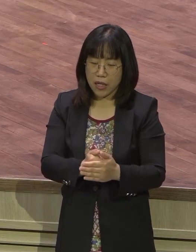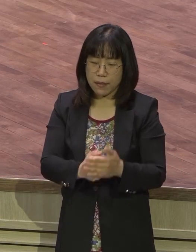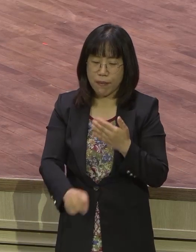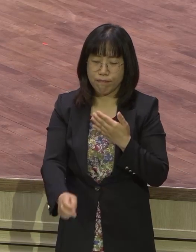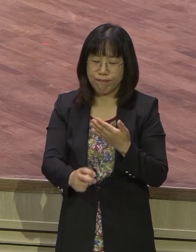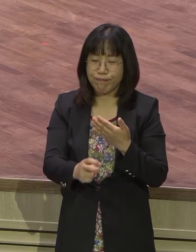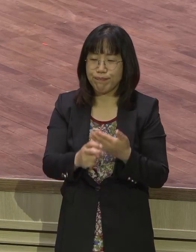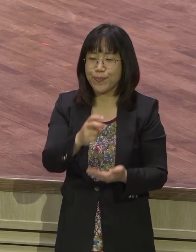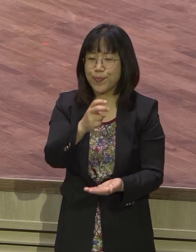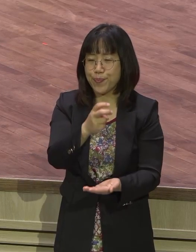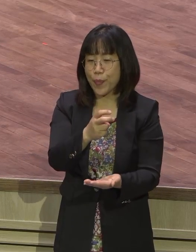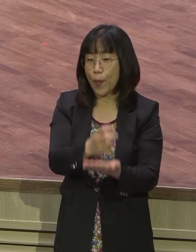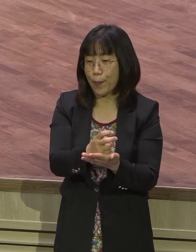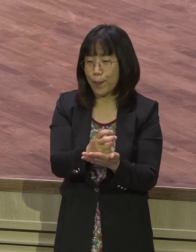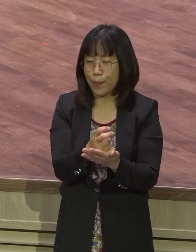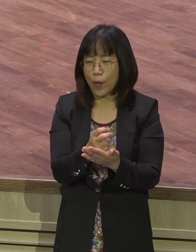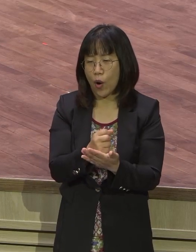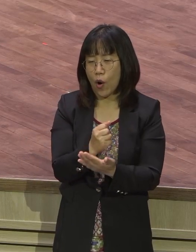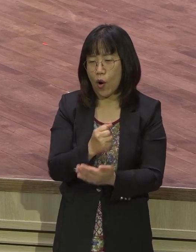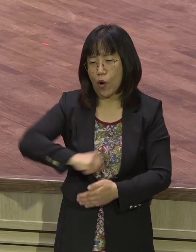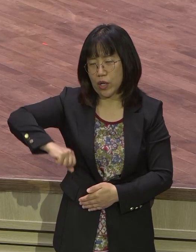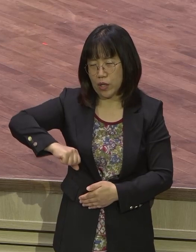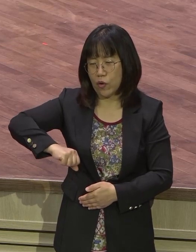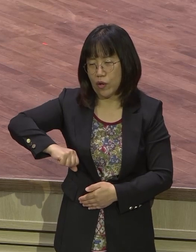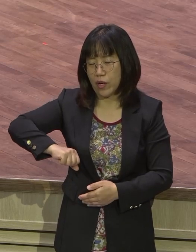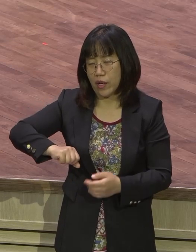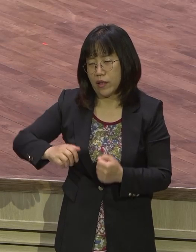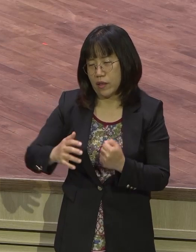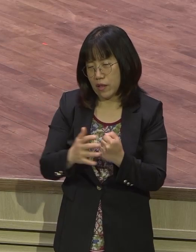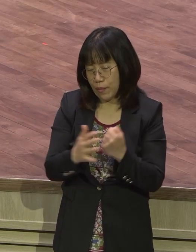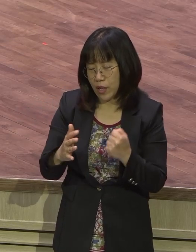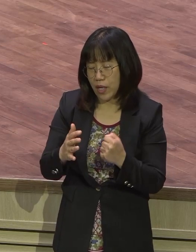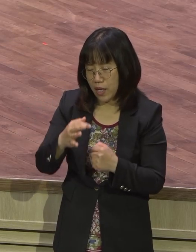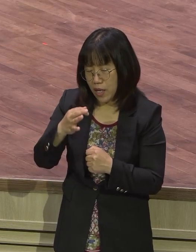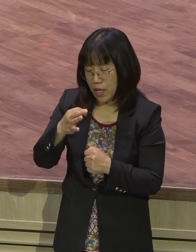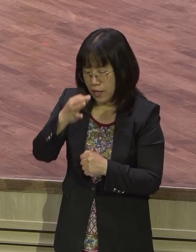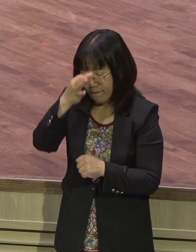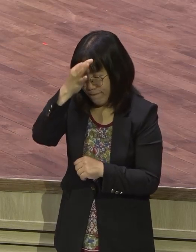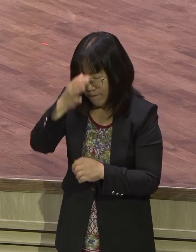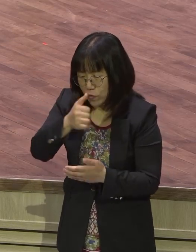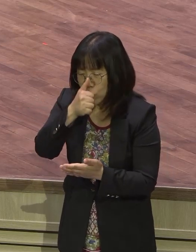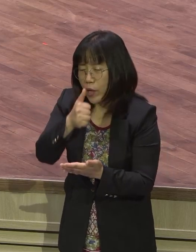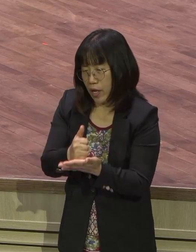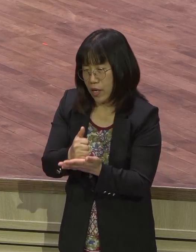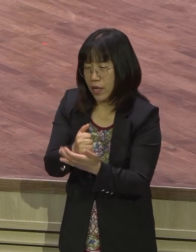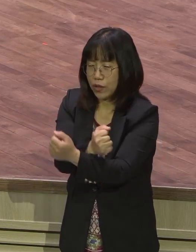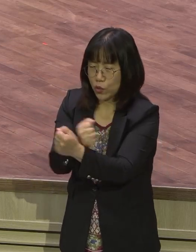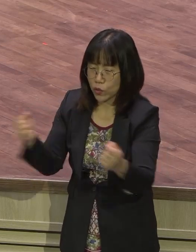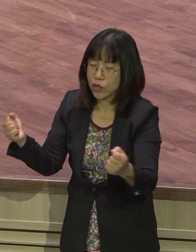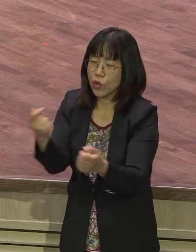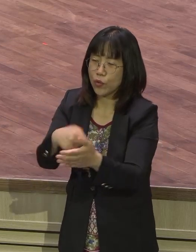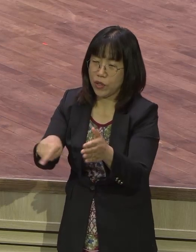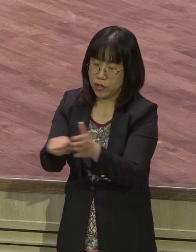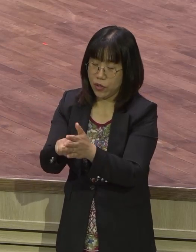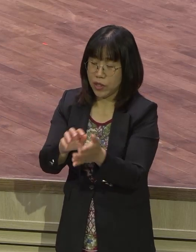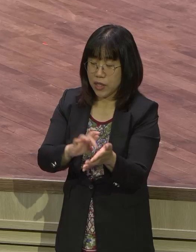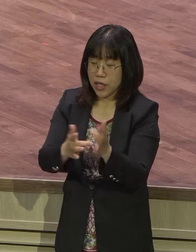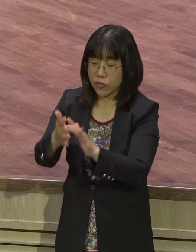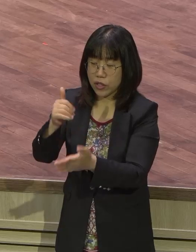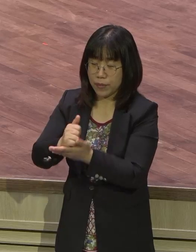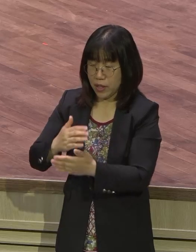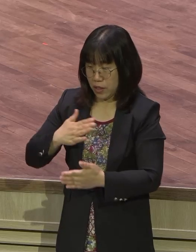용서받기 위해 드렸던 제사입니다 하나님 계명 어겼다 말씀을 어겼다 속죄죄는 예수님의 예수님의 우리 대신